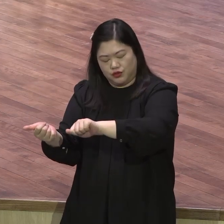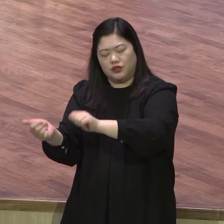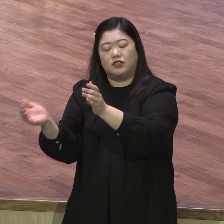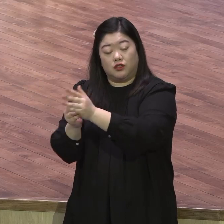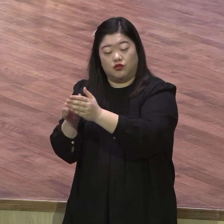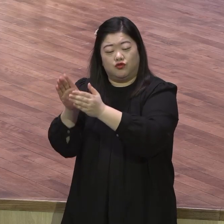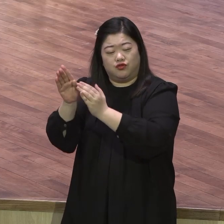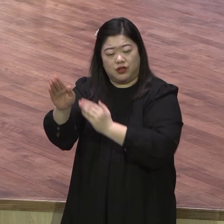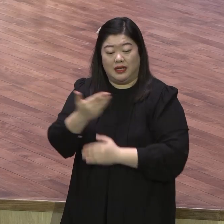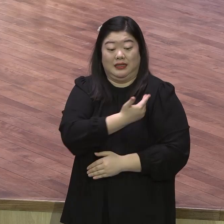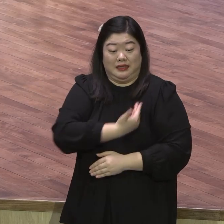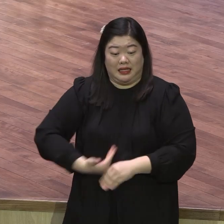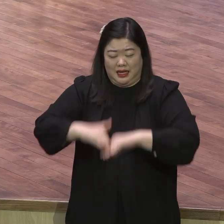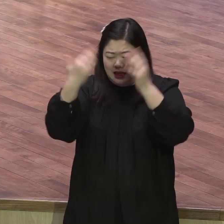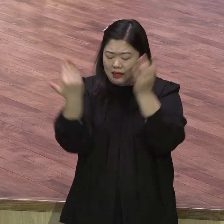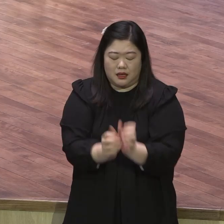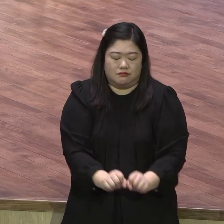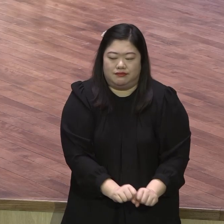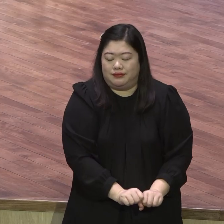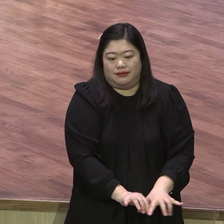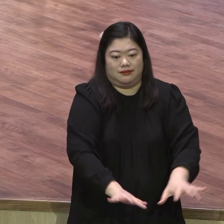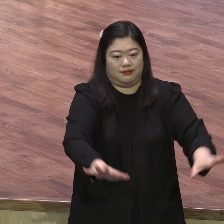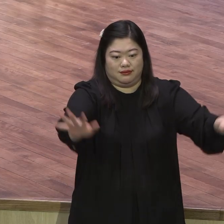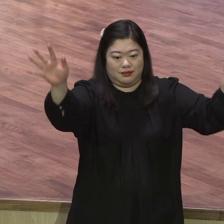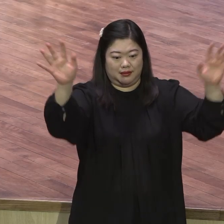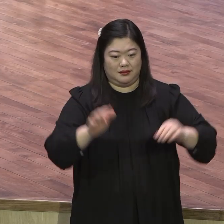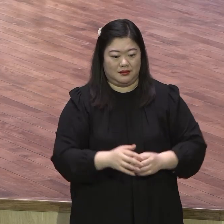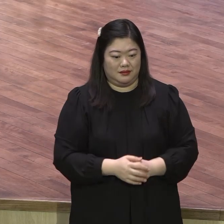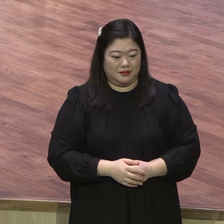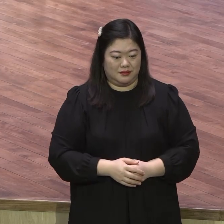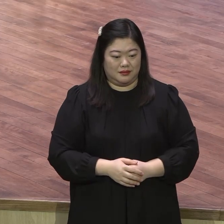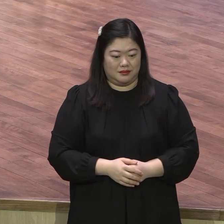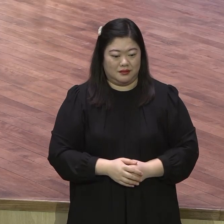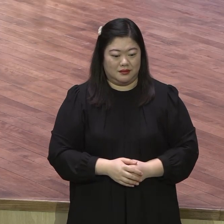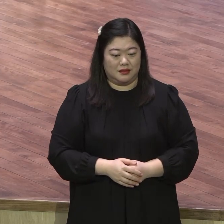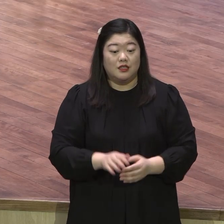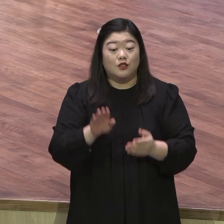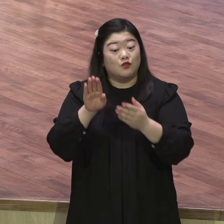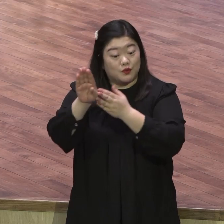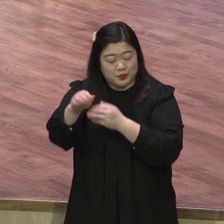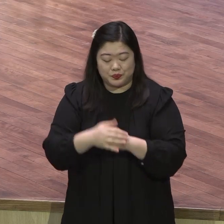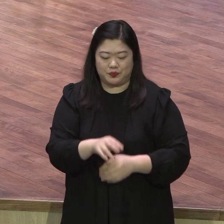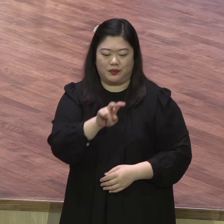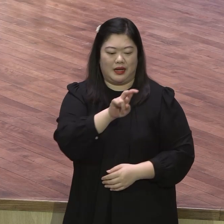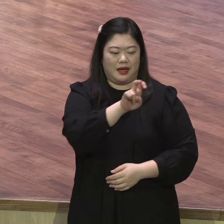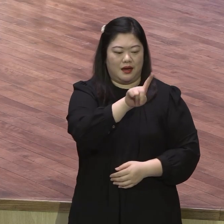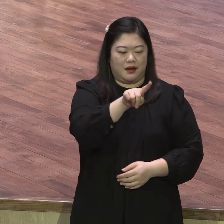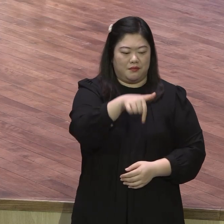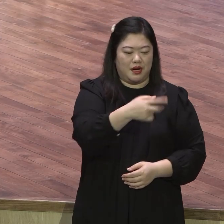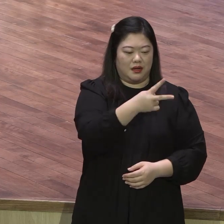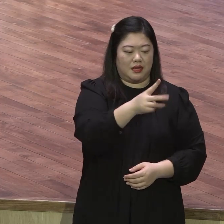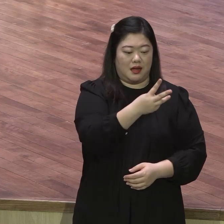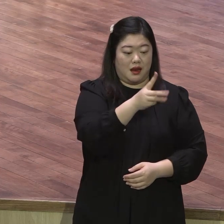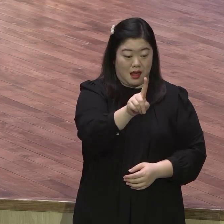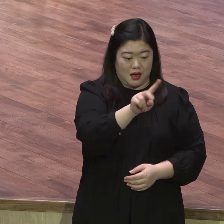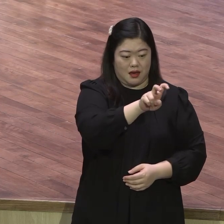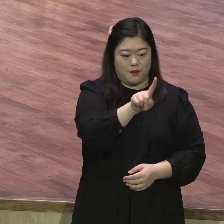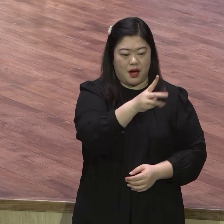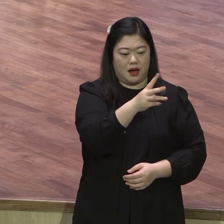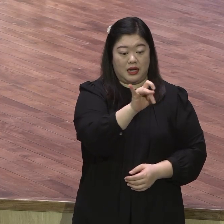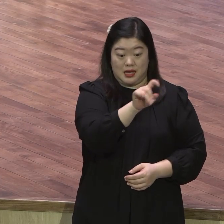자기들 살 길을 찾으러 다 걷어졌습니다. 그런데 오늘 이 본문에 막달라 마리아와 다른 마리아